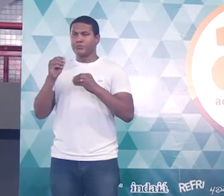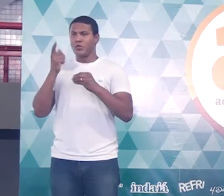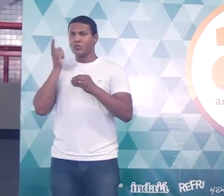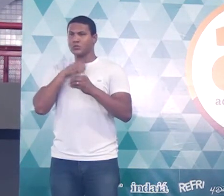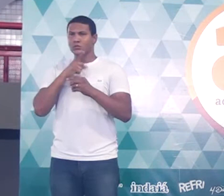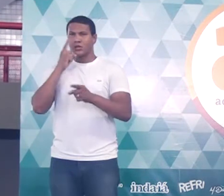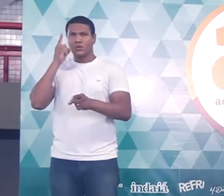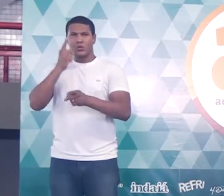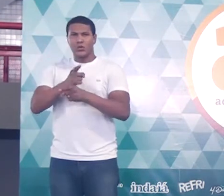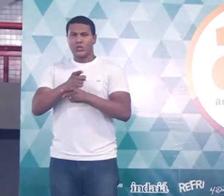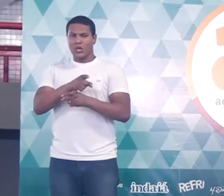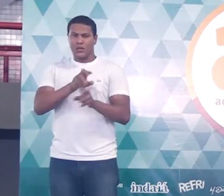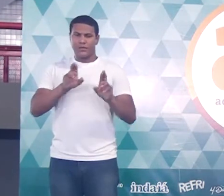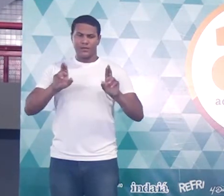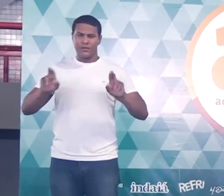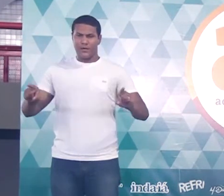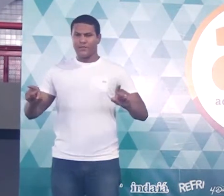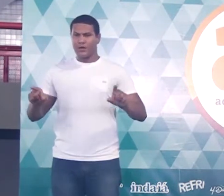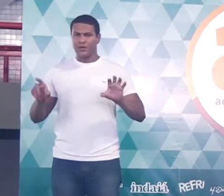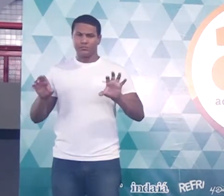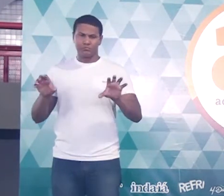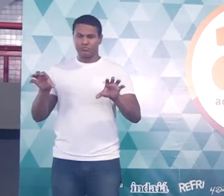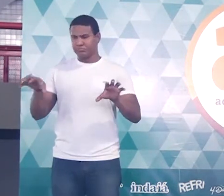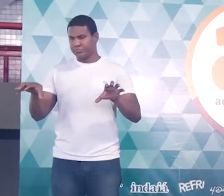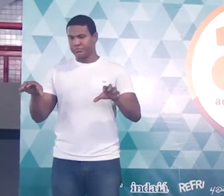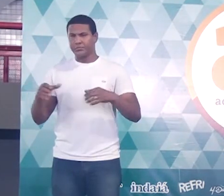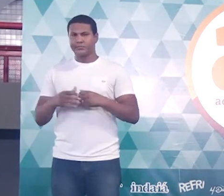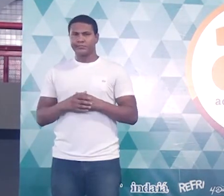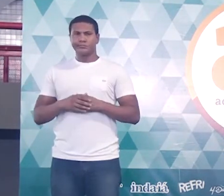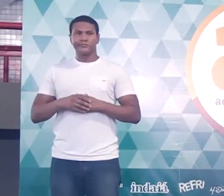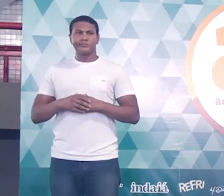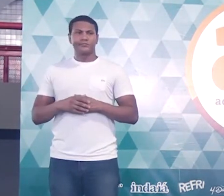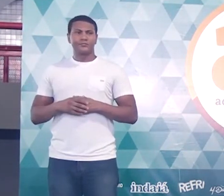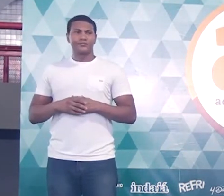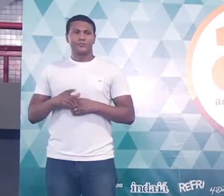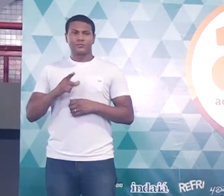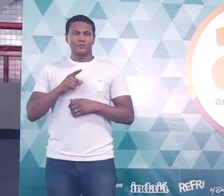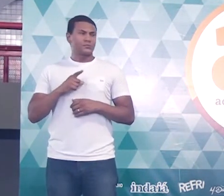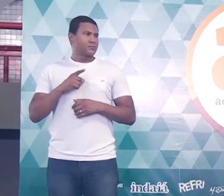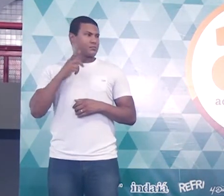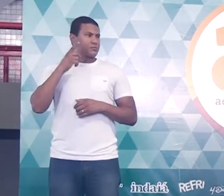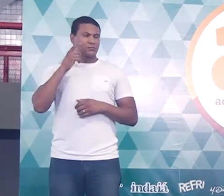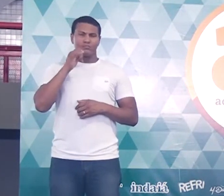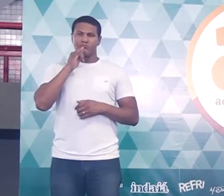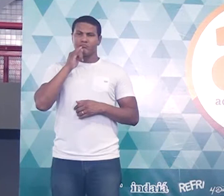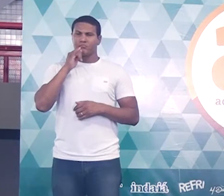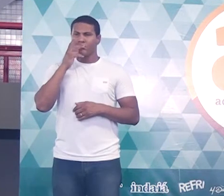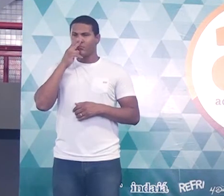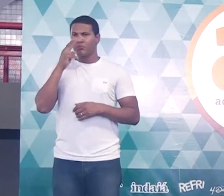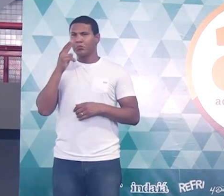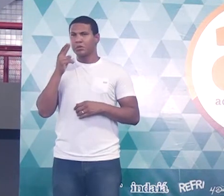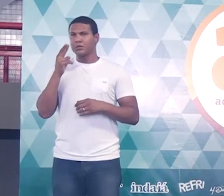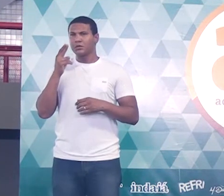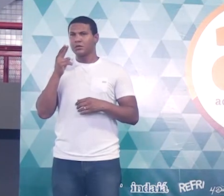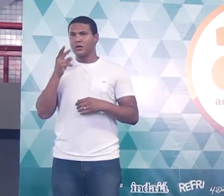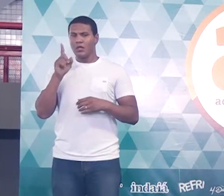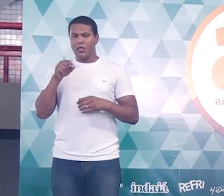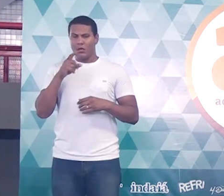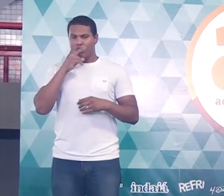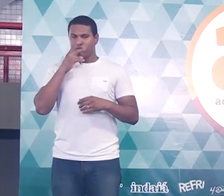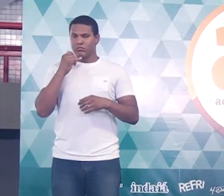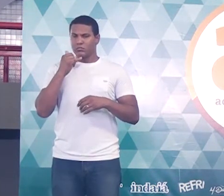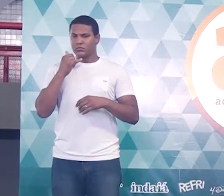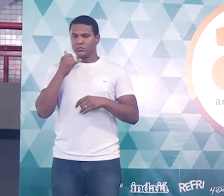entre esses materiais. O A, gente, é tipo a grossura da barra,